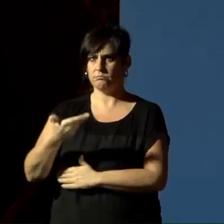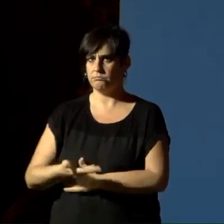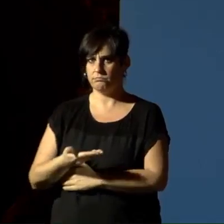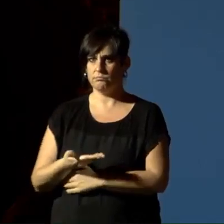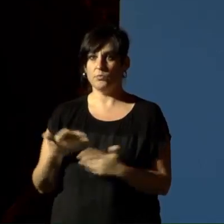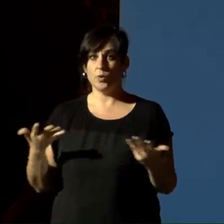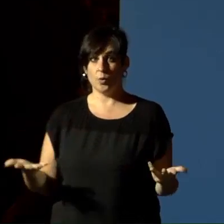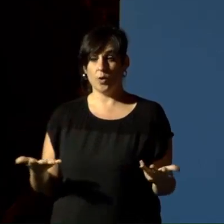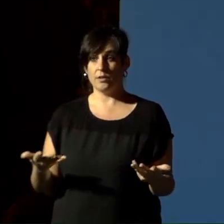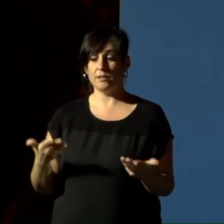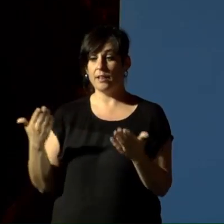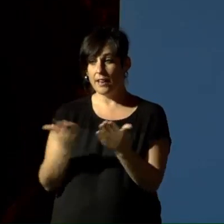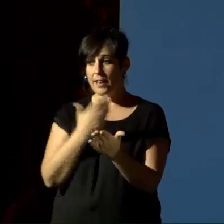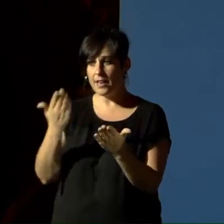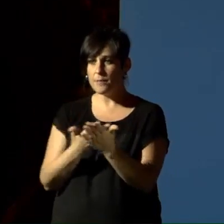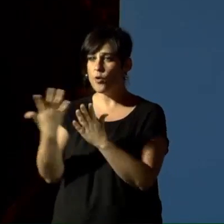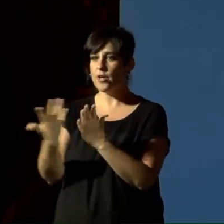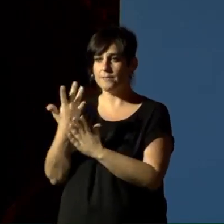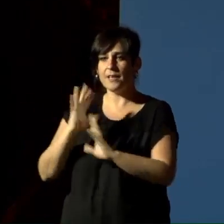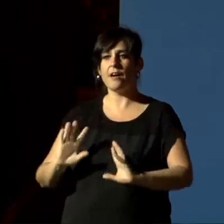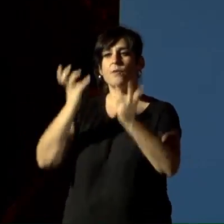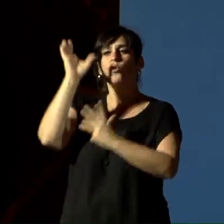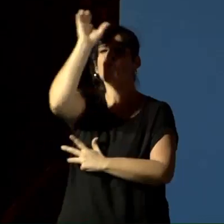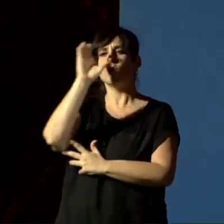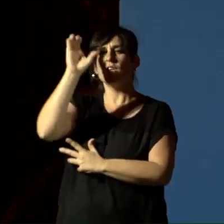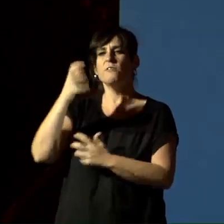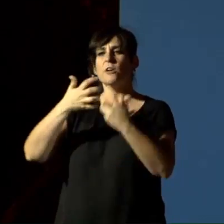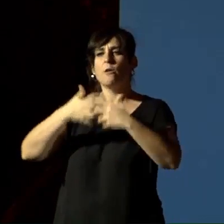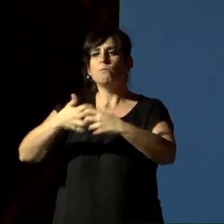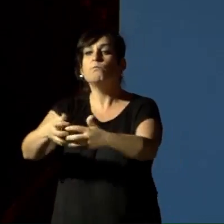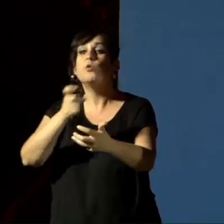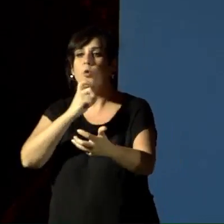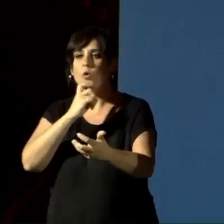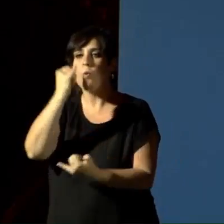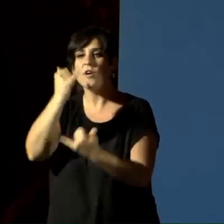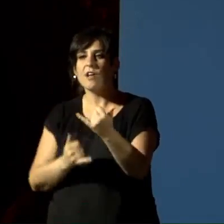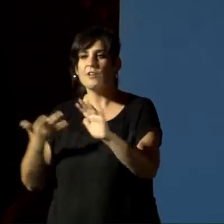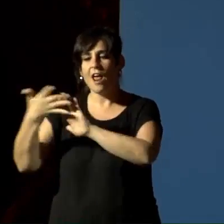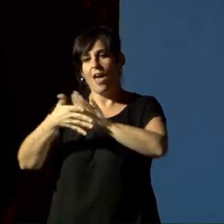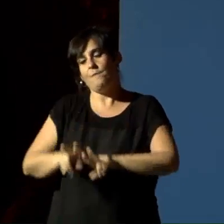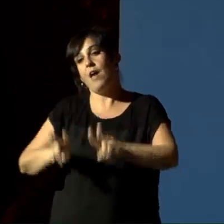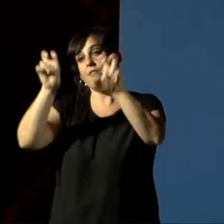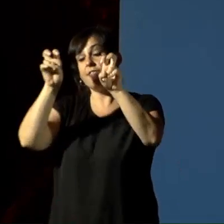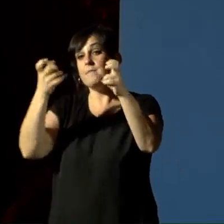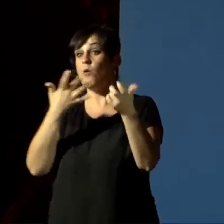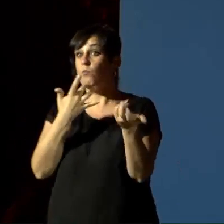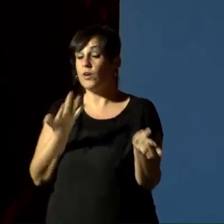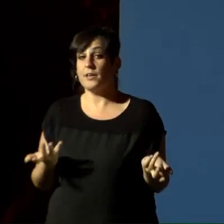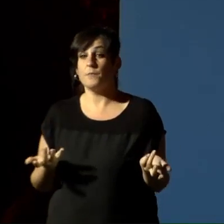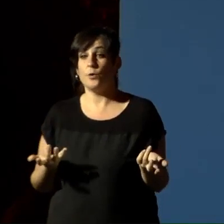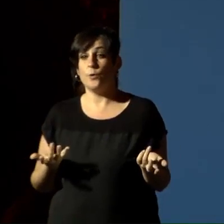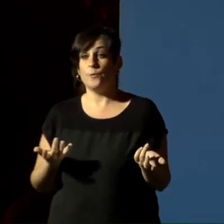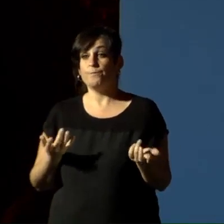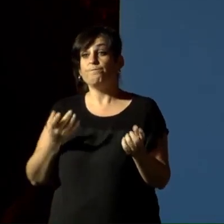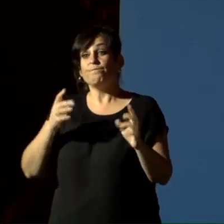que explicaba como funcionan as revolucións científicas, e falaba dos cambios de paradigma. Como para que se poda producir